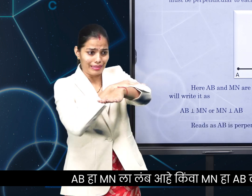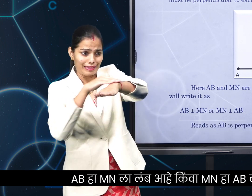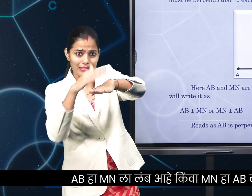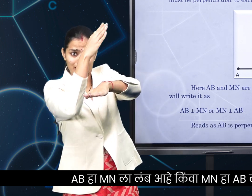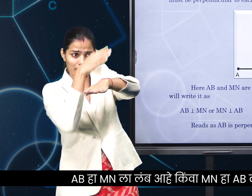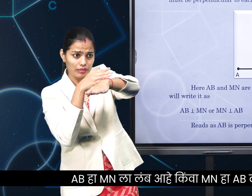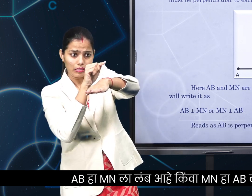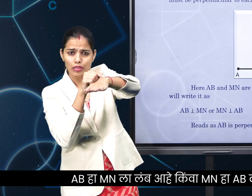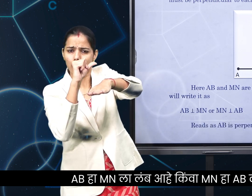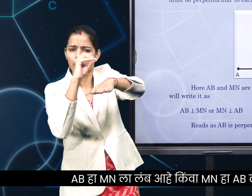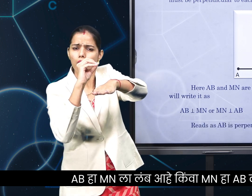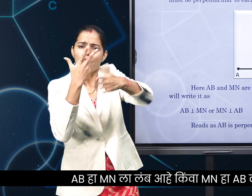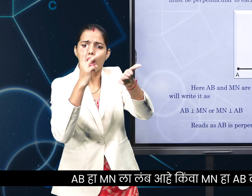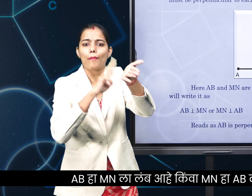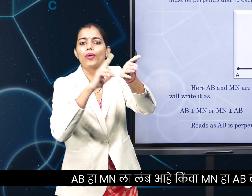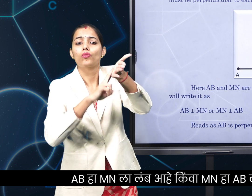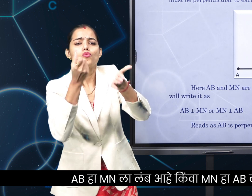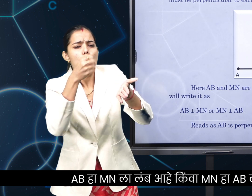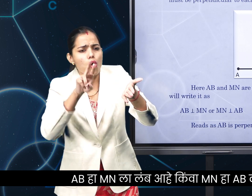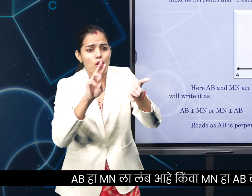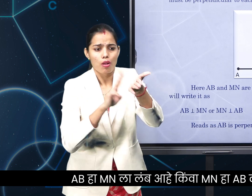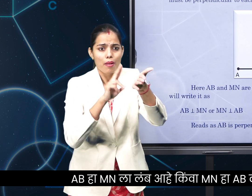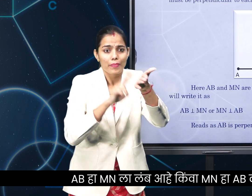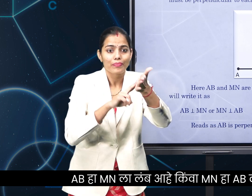किंवा MN हा AB ला लंब आहे असे वाचले जाते.